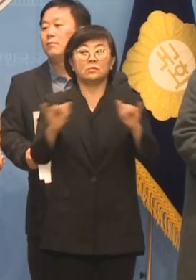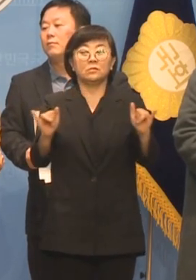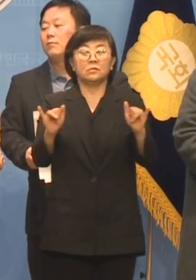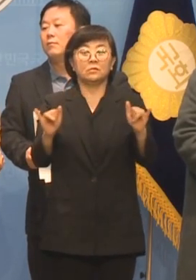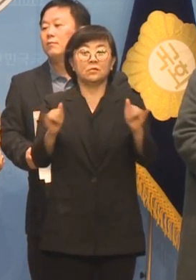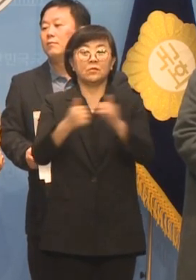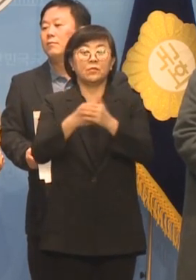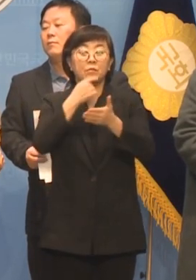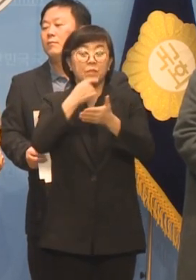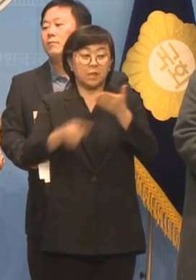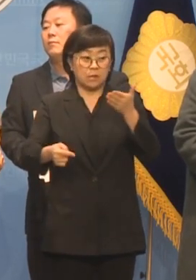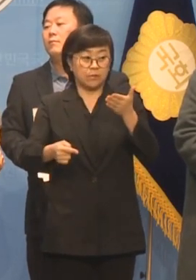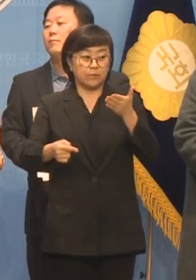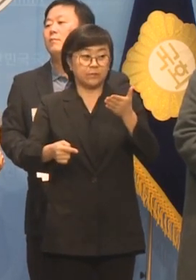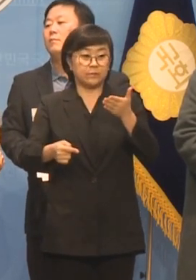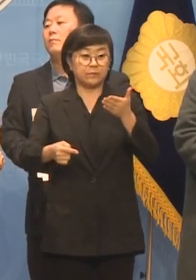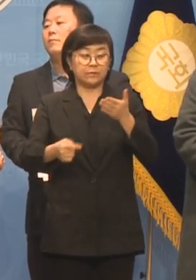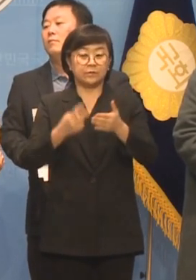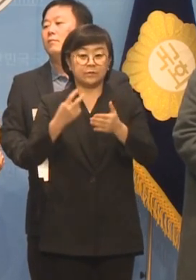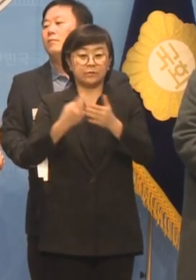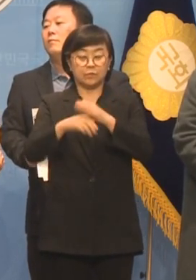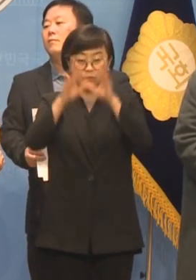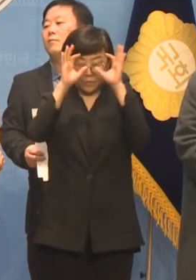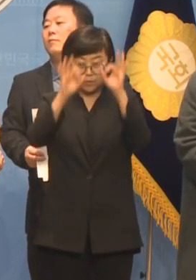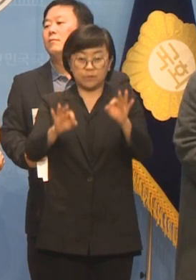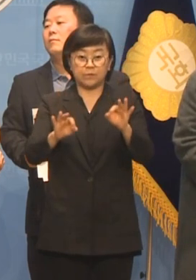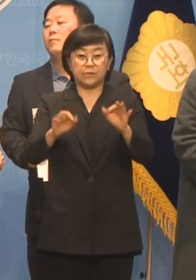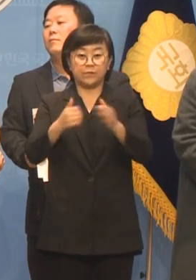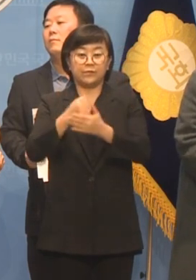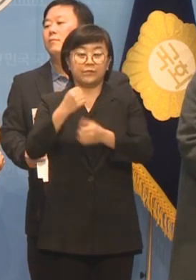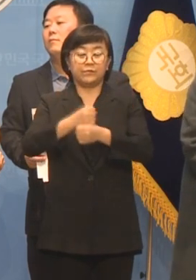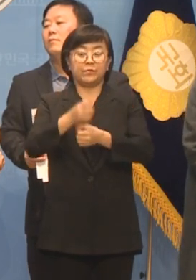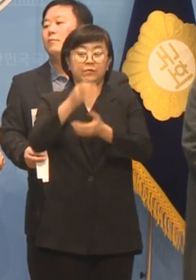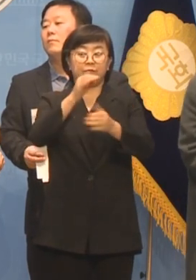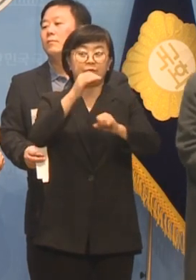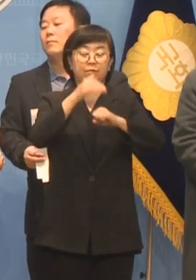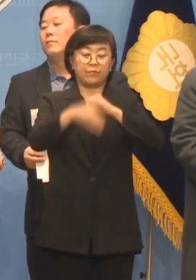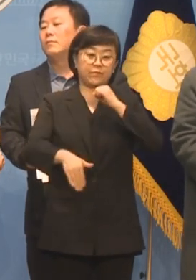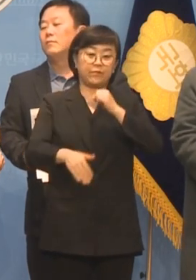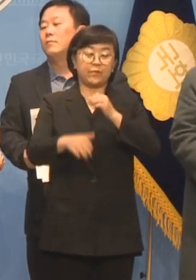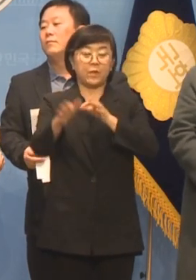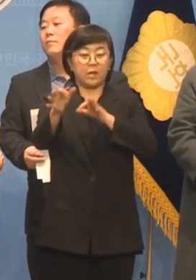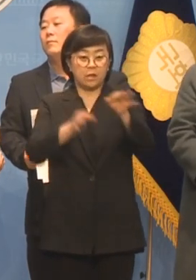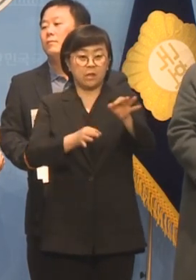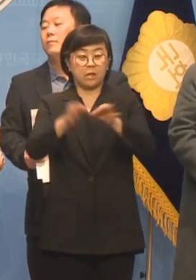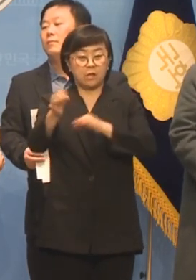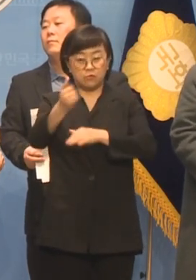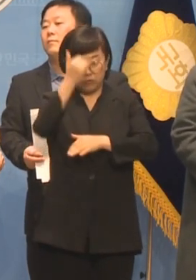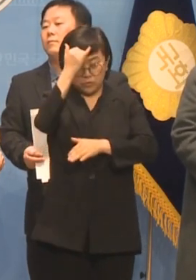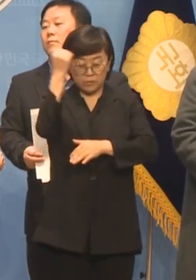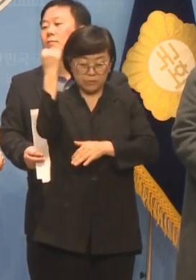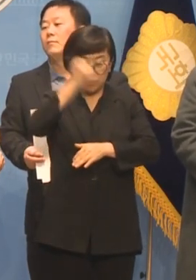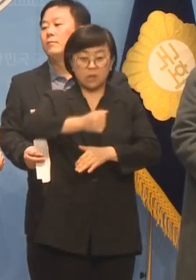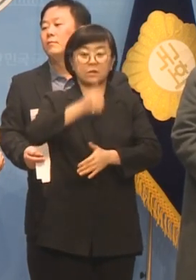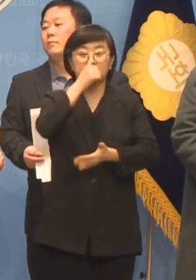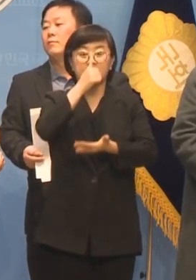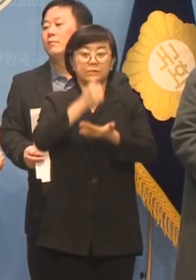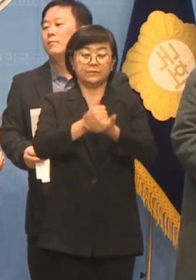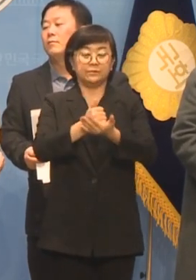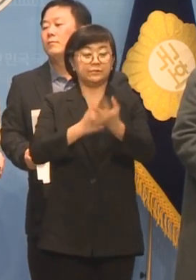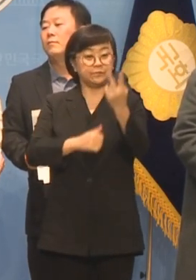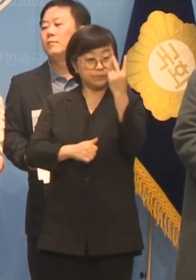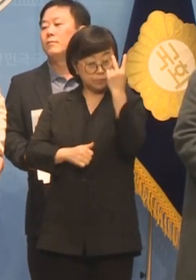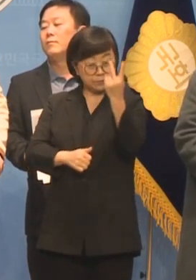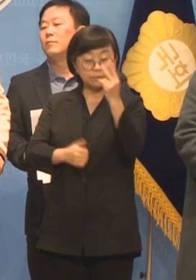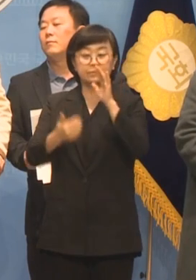투자자들의 피해를 보게 하는 자본주의 시장 윤리를 어긴 가장 중대한 범죄, 이 두